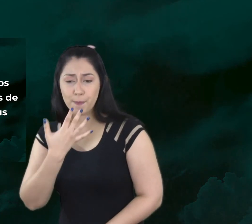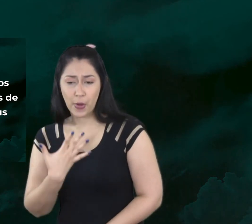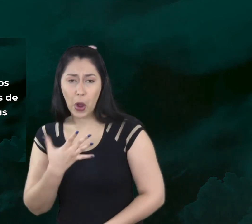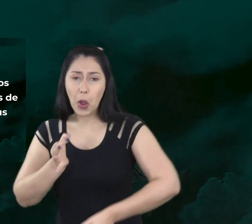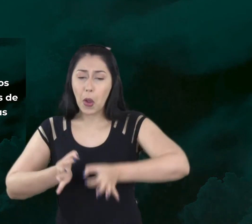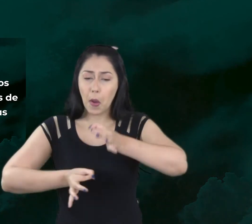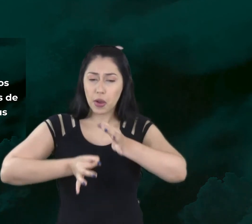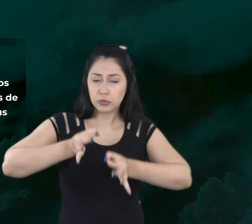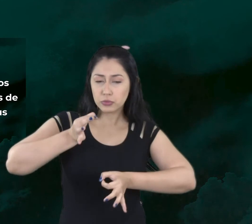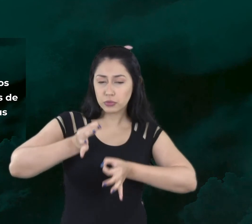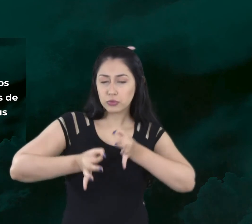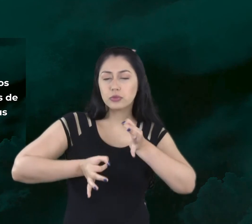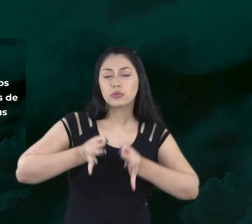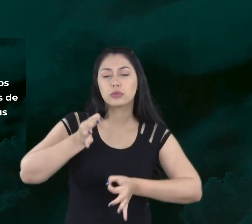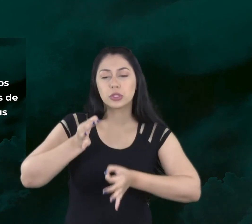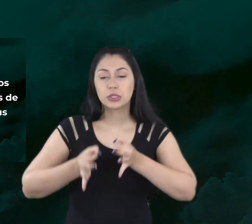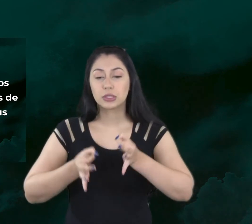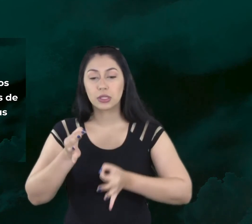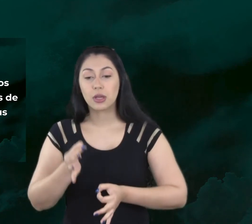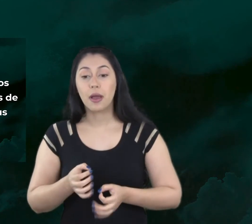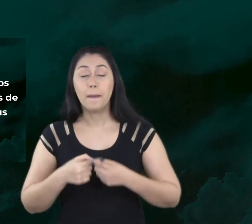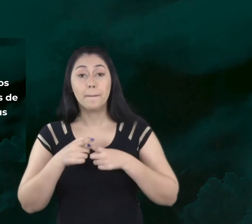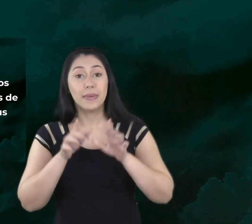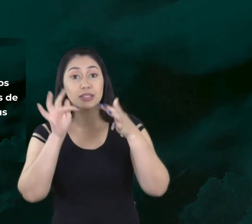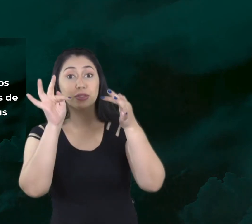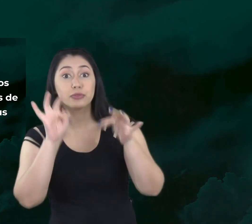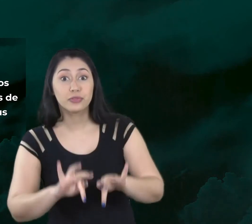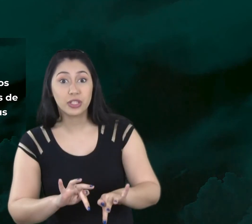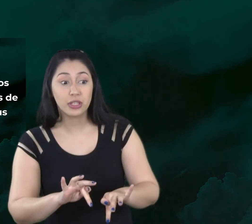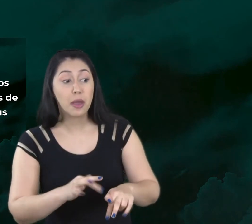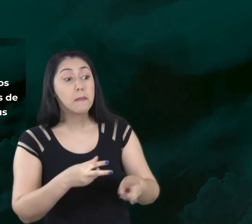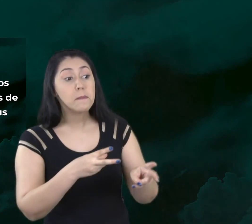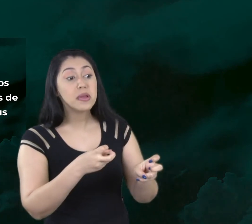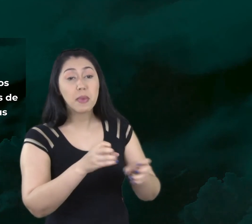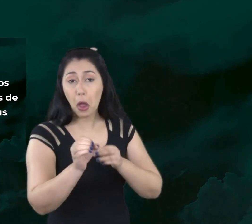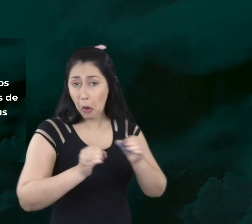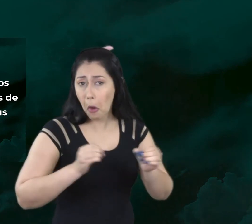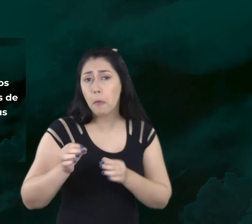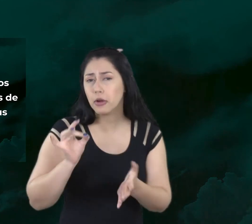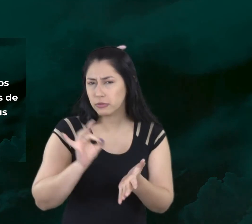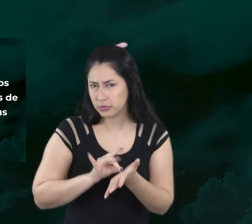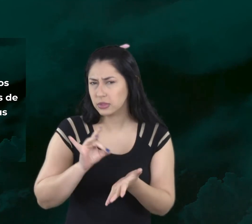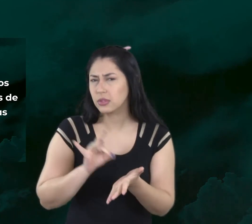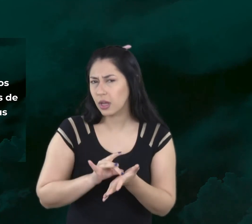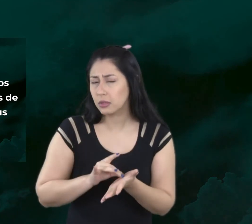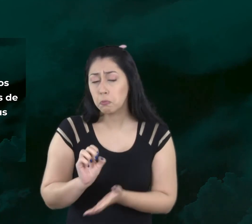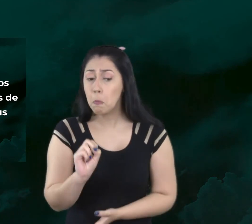ministros de justiça, e ao fim deles será conforme as suas